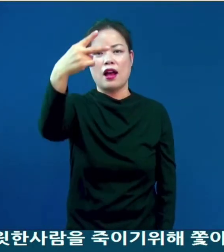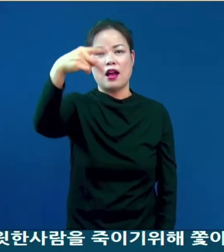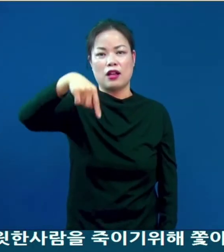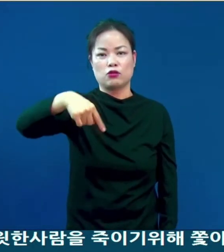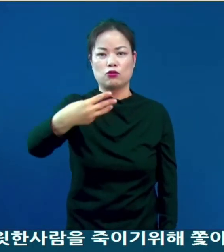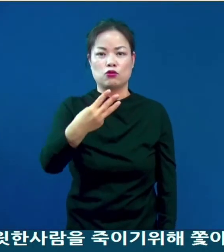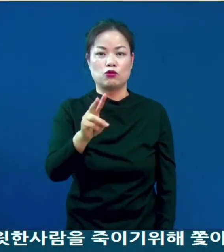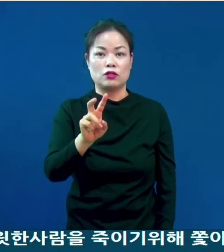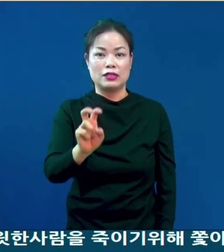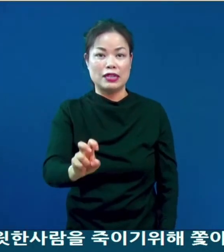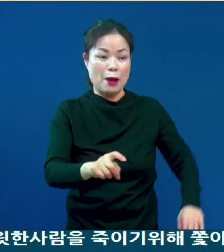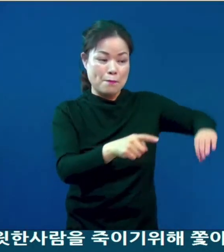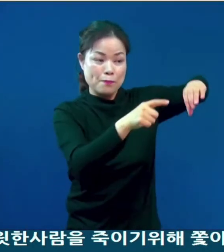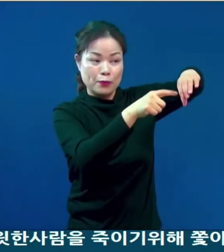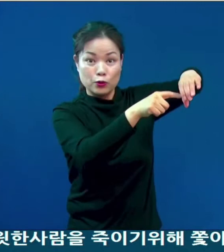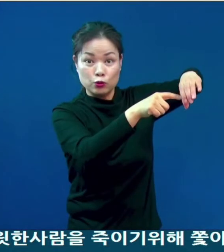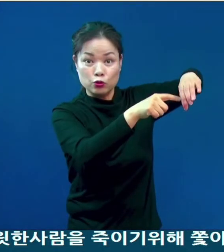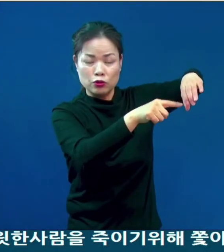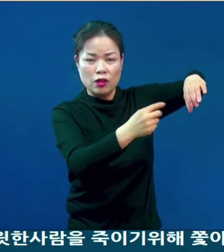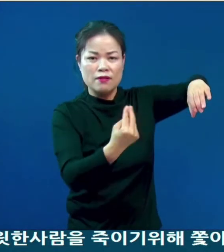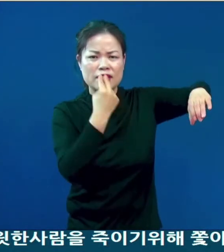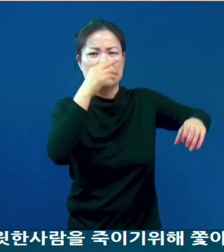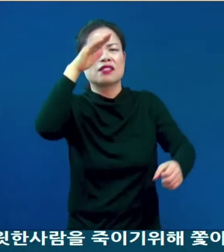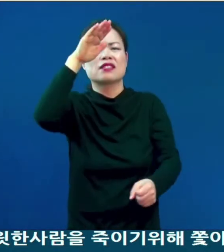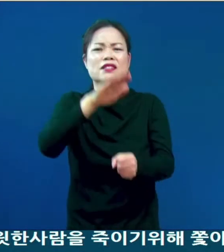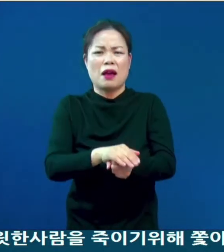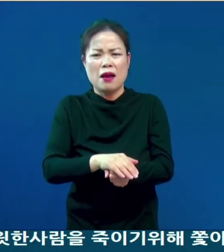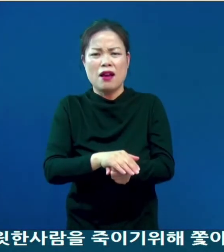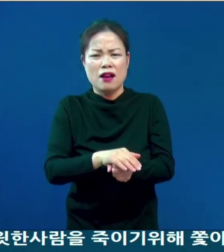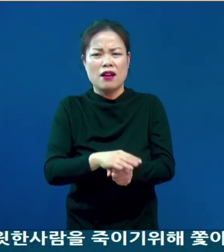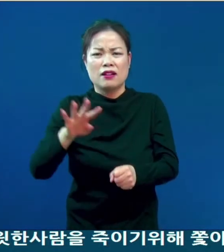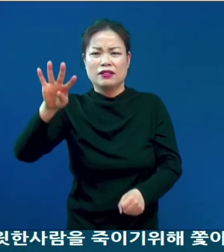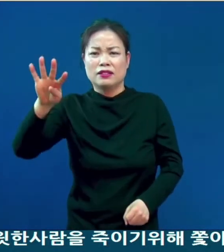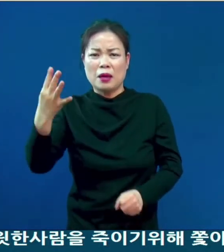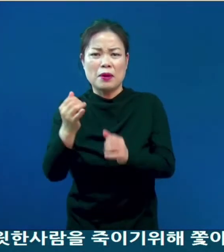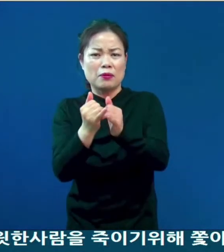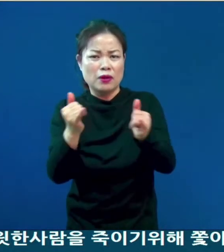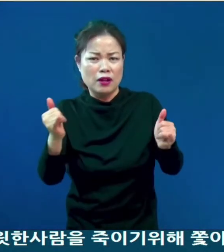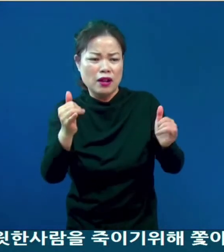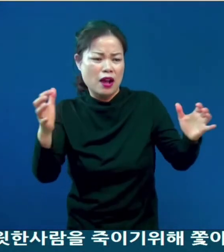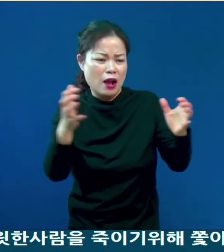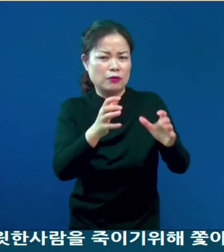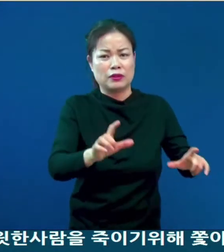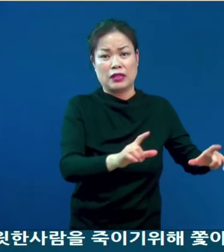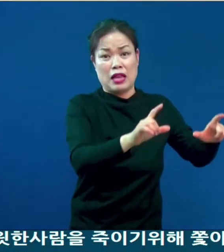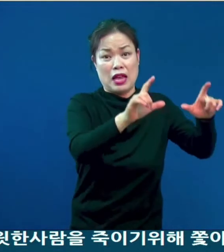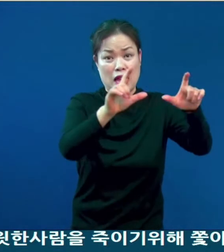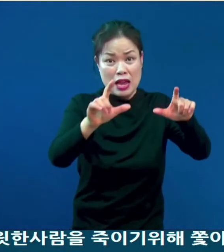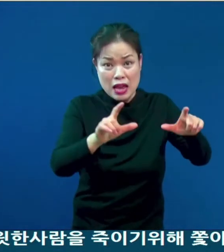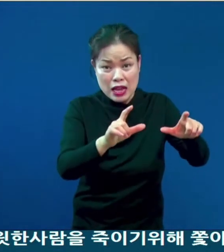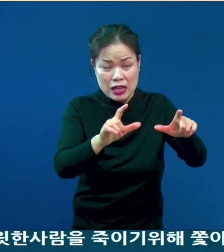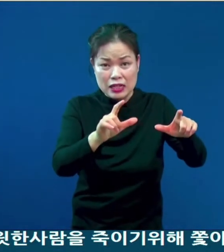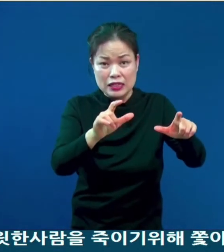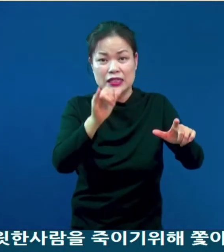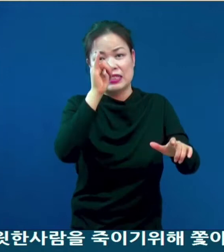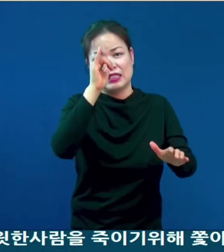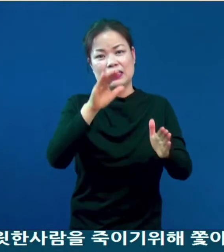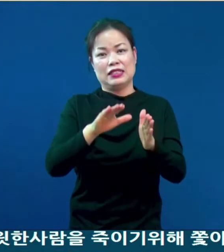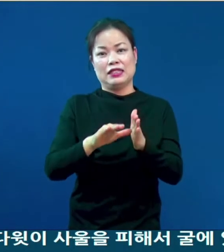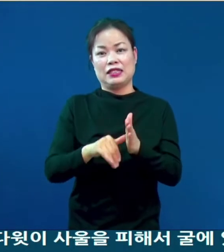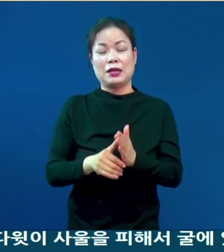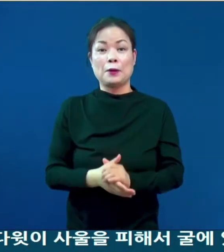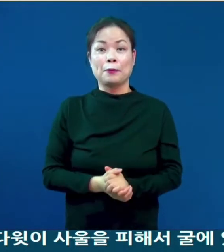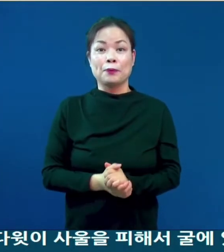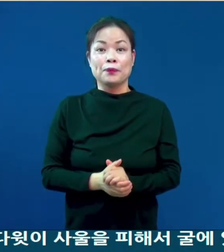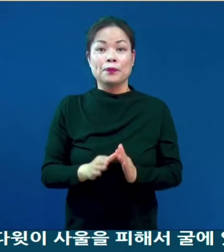곳입니다. 그곳이 우리가 잘 아는 원통하고 억울한 사람 이 400명과 함께 합숙 생활을 하고 있을 때였습니다.